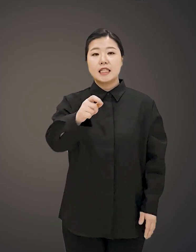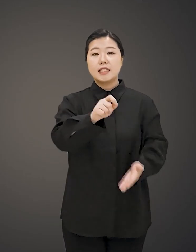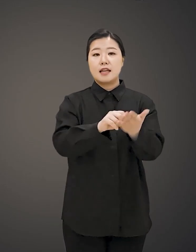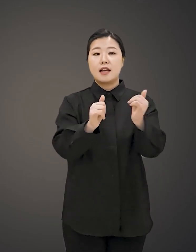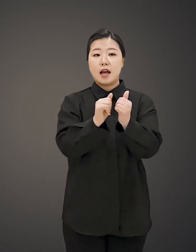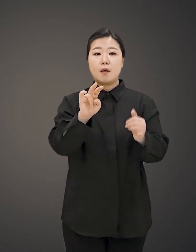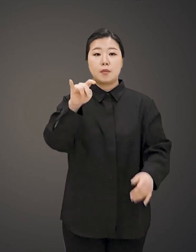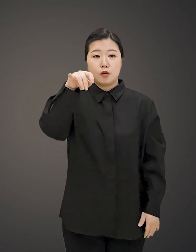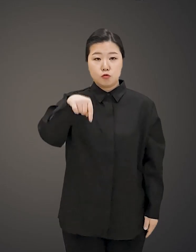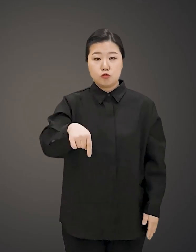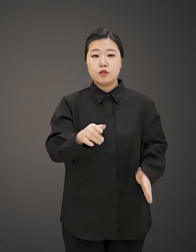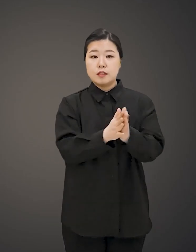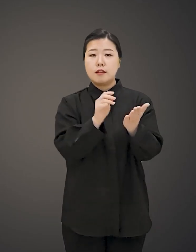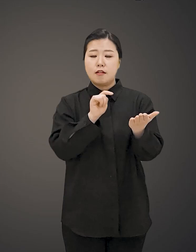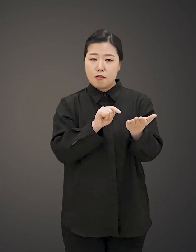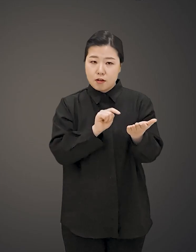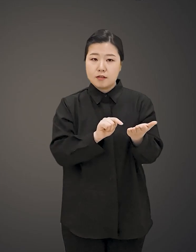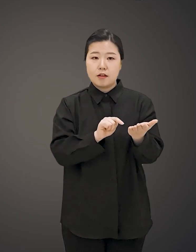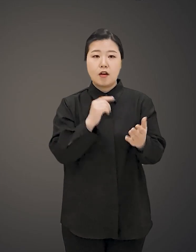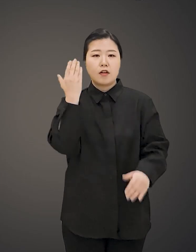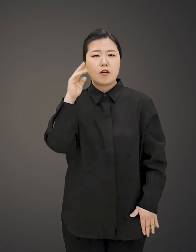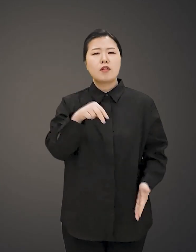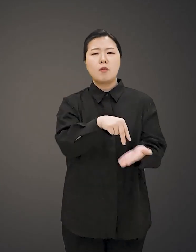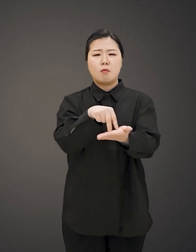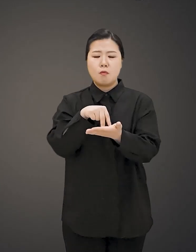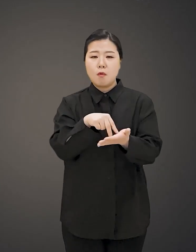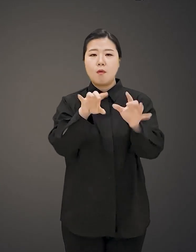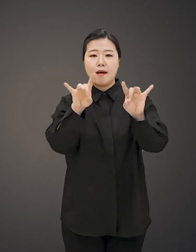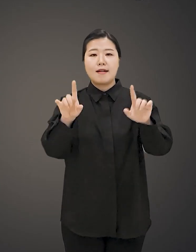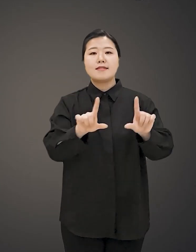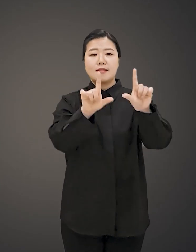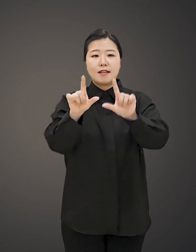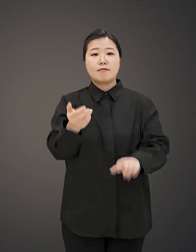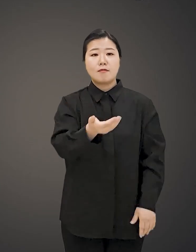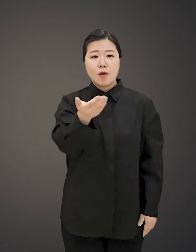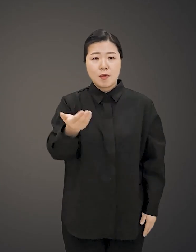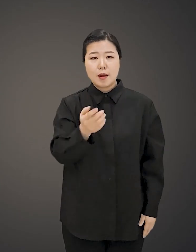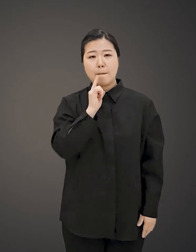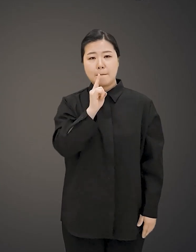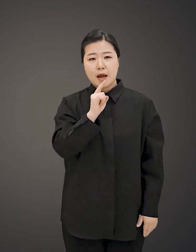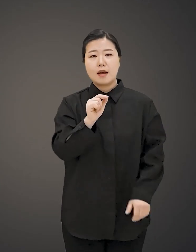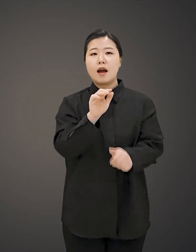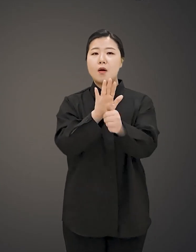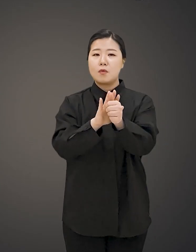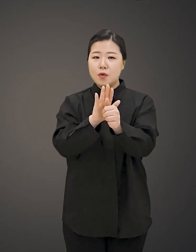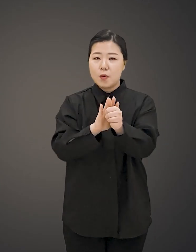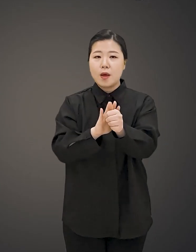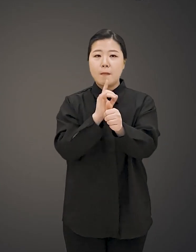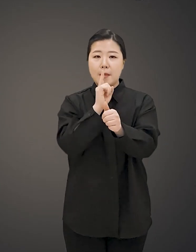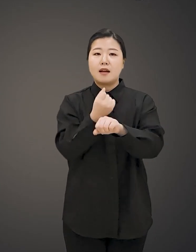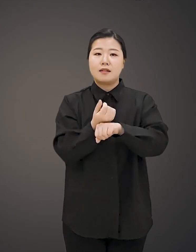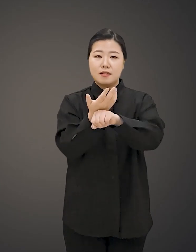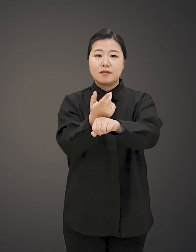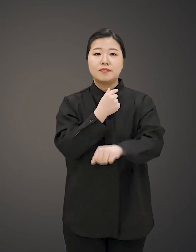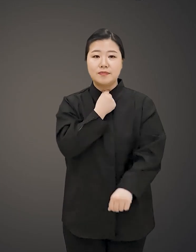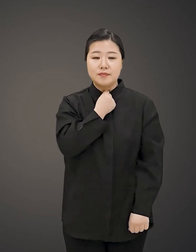작가 가키야 미우는 이 책을 통해 단절된 현대사회에 뜨거운 메시지와 위로를 던진다.